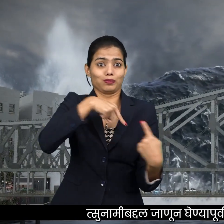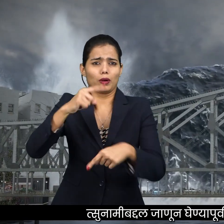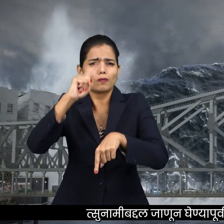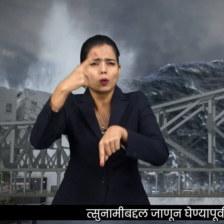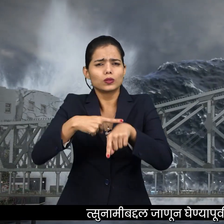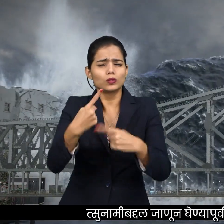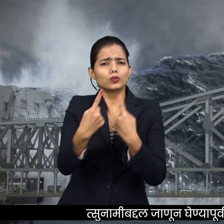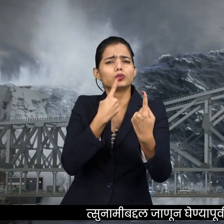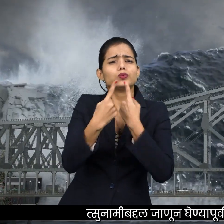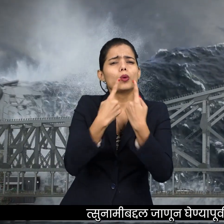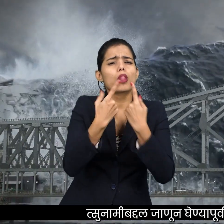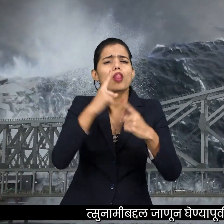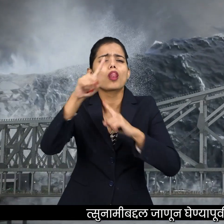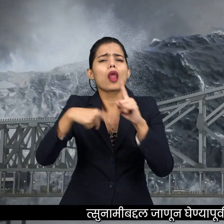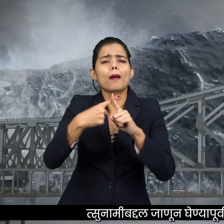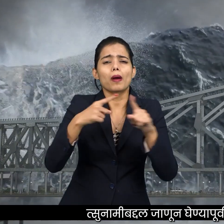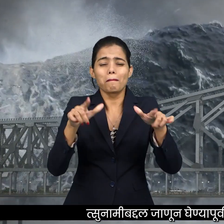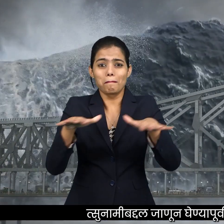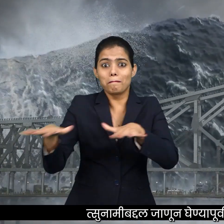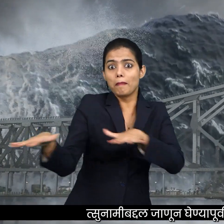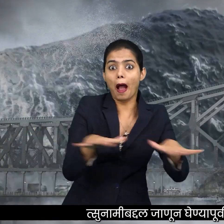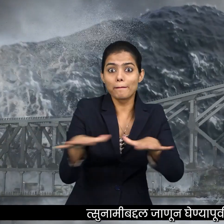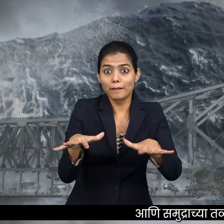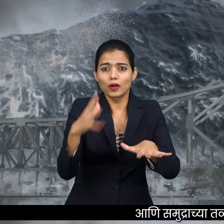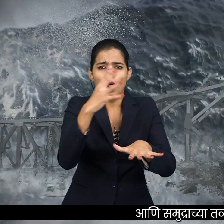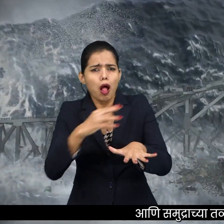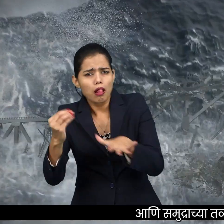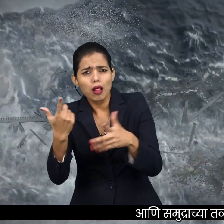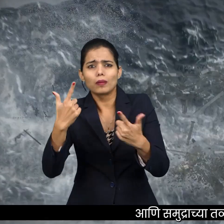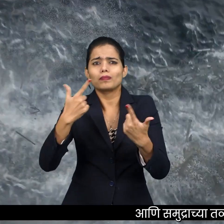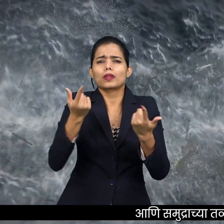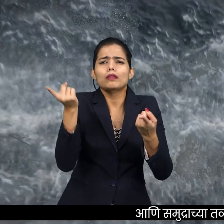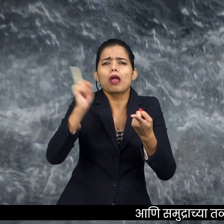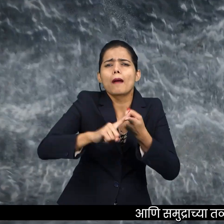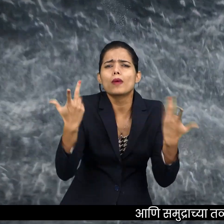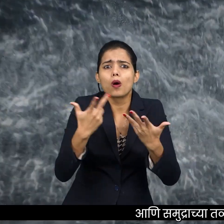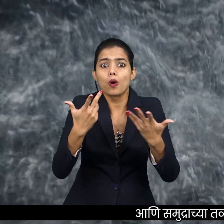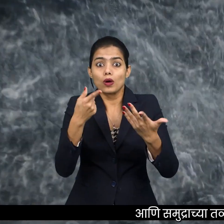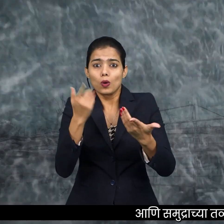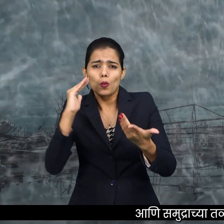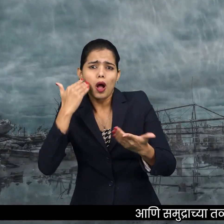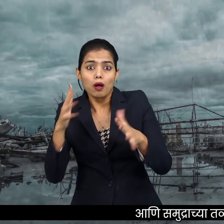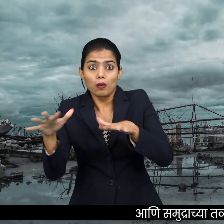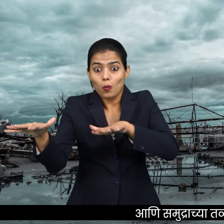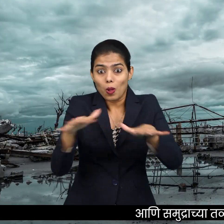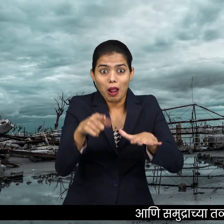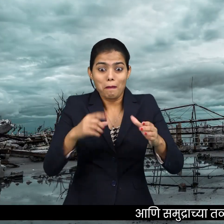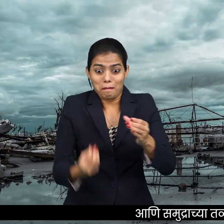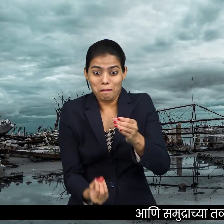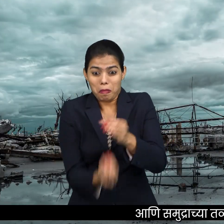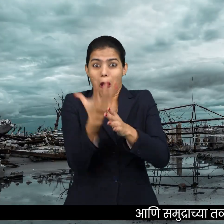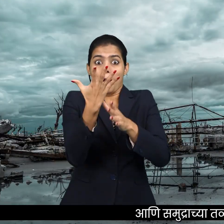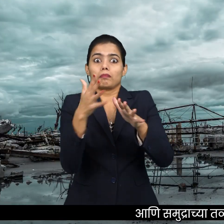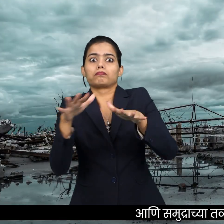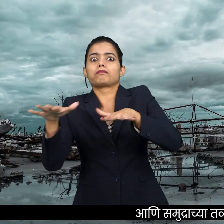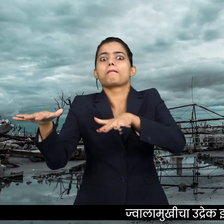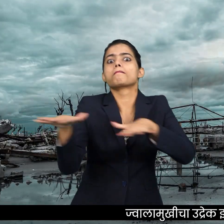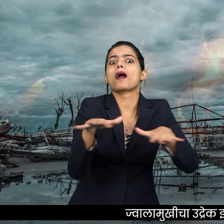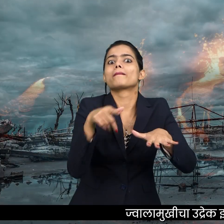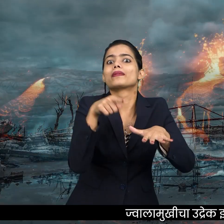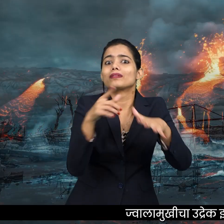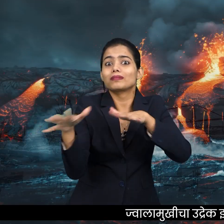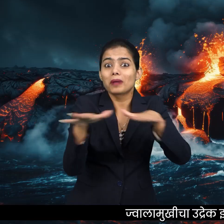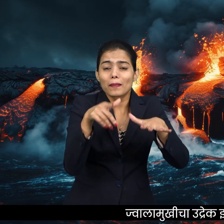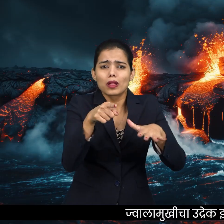सुनामीबद्दल जाणून घेण्याप्रथम भूकंपाबद्दल बोलूया आणि समुद्राच्या तळाशी भूकंप आणि